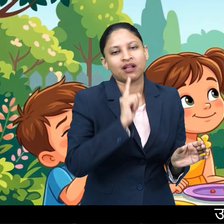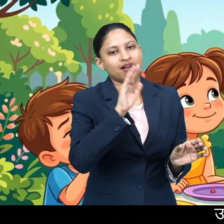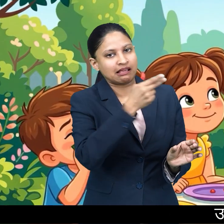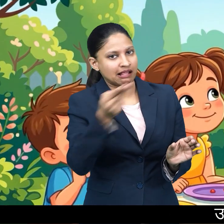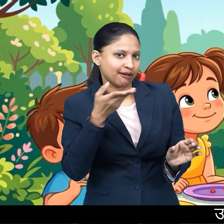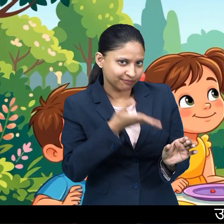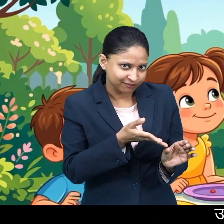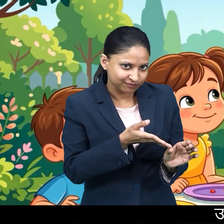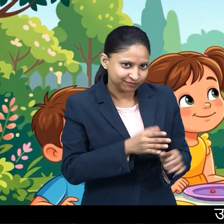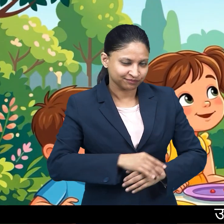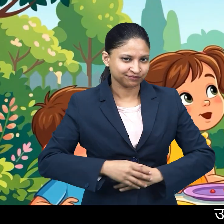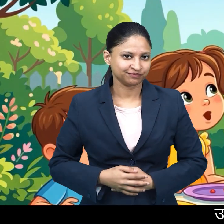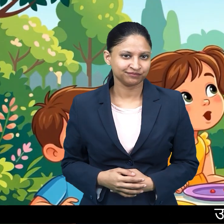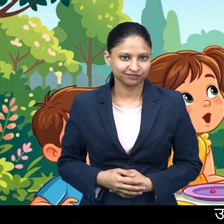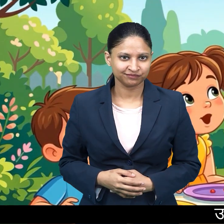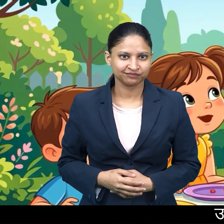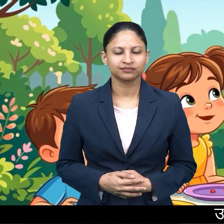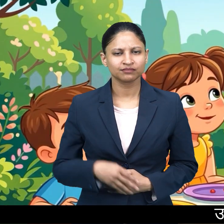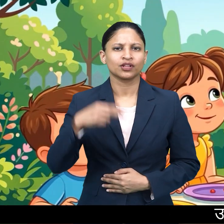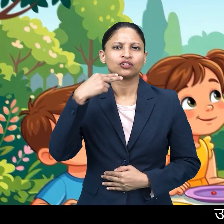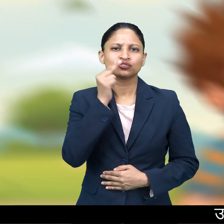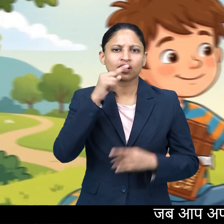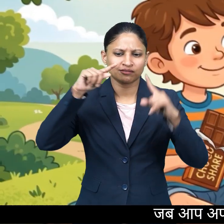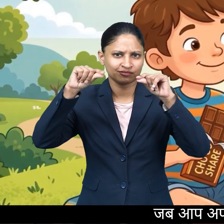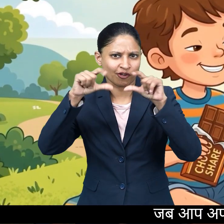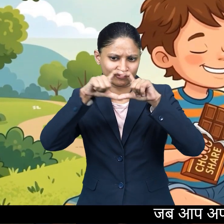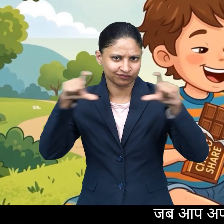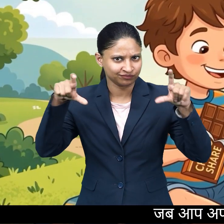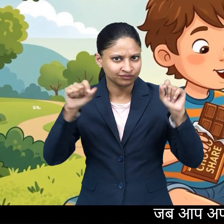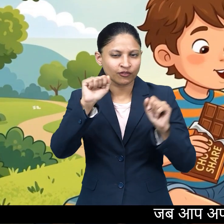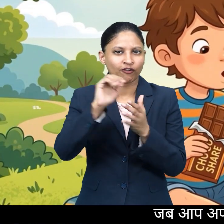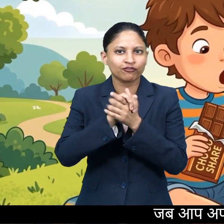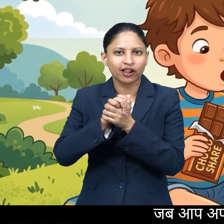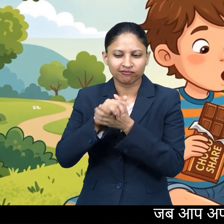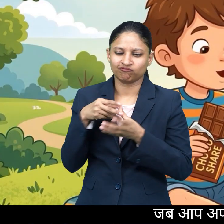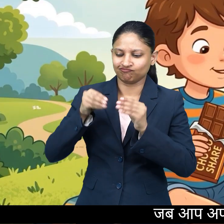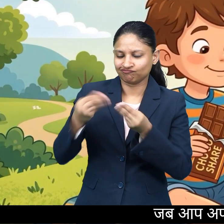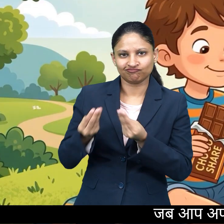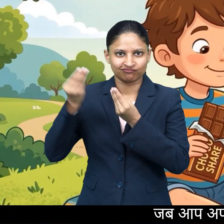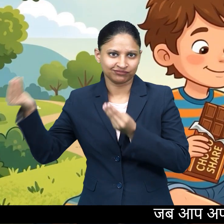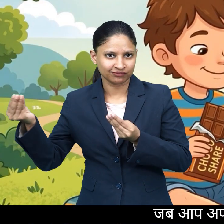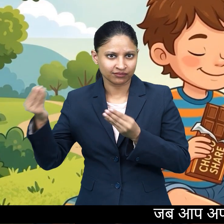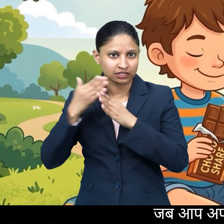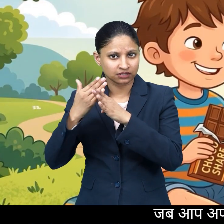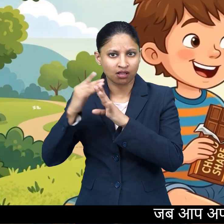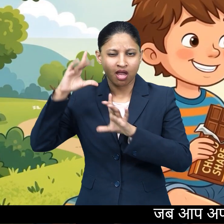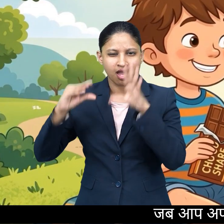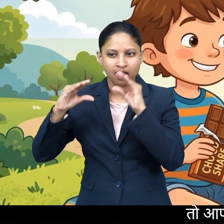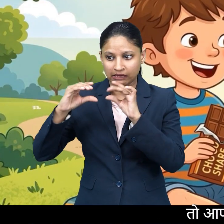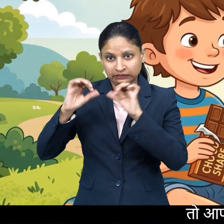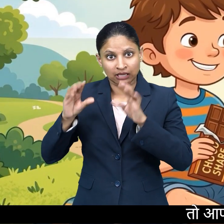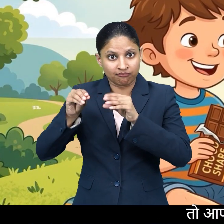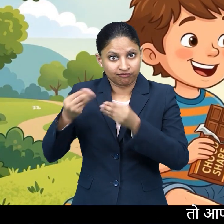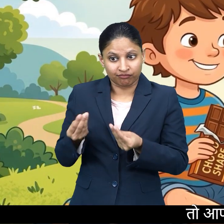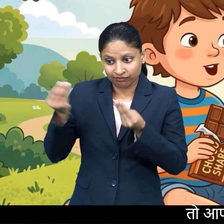उस हिस्से को अंश कहते हैं। जब आप अपने मित्र के साथ चॉकलेट बार बांटते हैं,